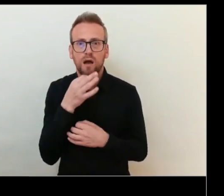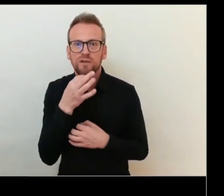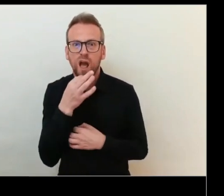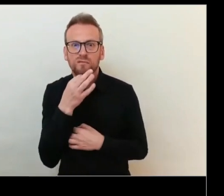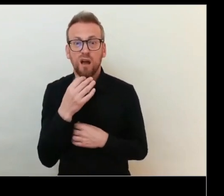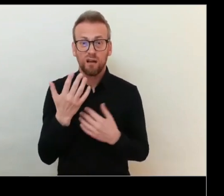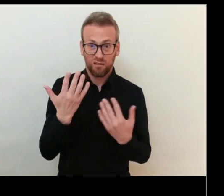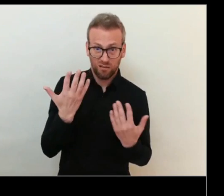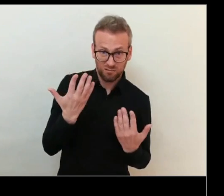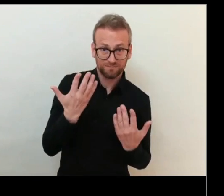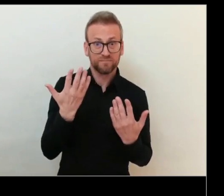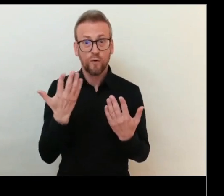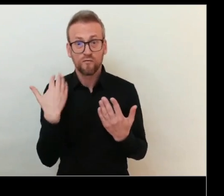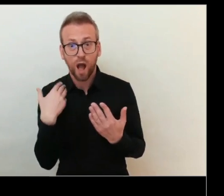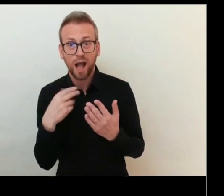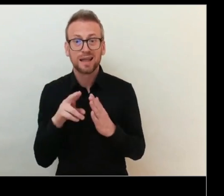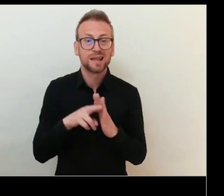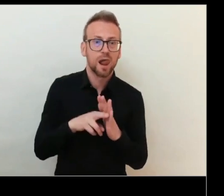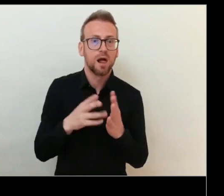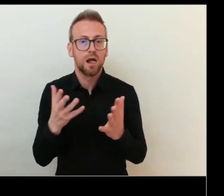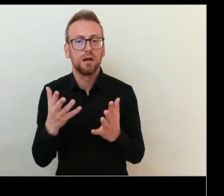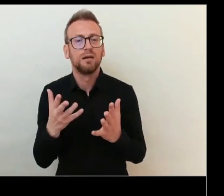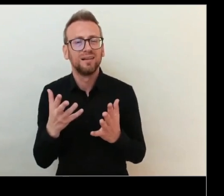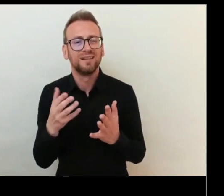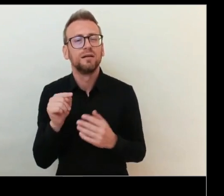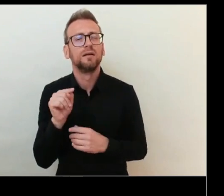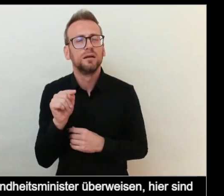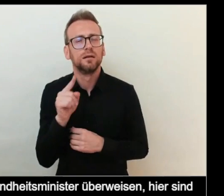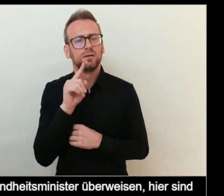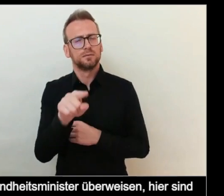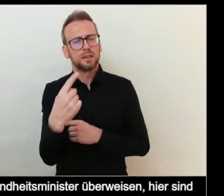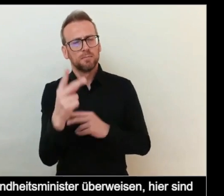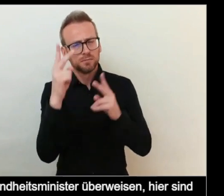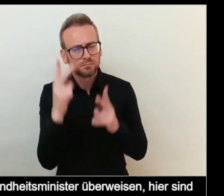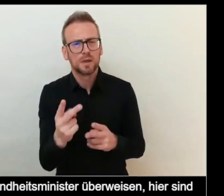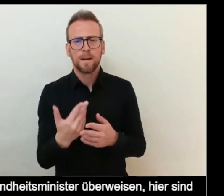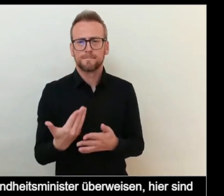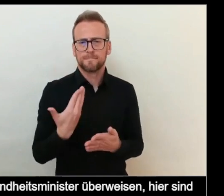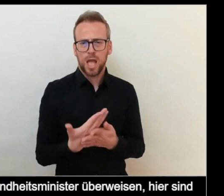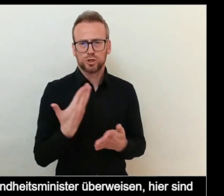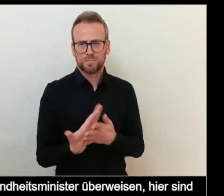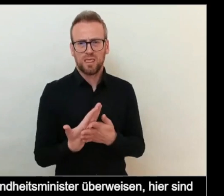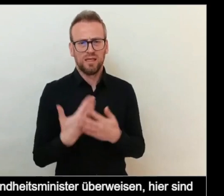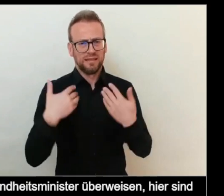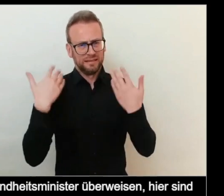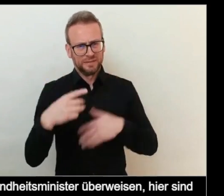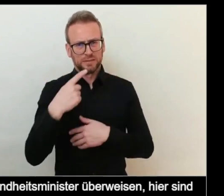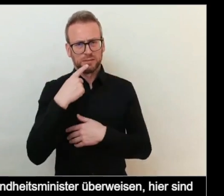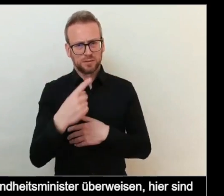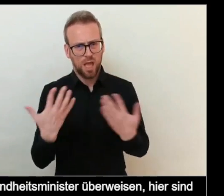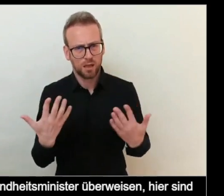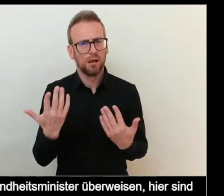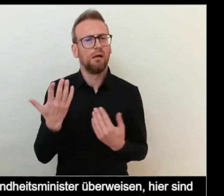Regelungen bestimmter Übergangszeiten. Mein Einsatz ist immer, es möglichst unbürokratisch zu machen. Umgesetzt wird es